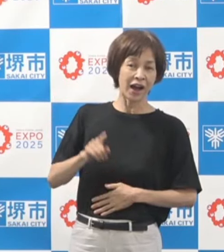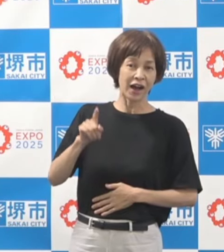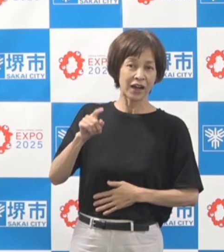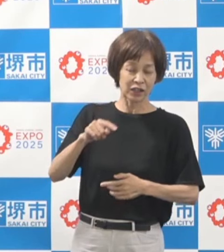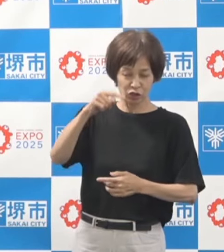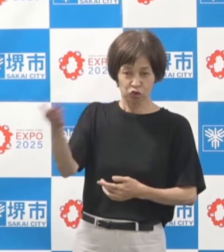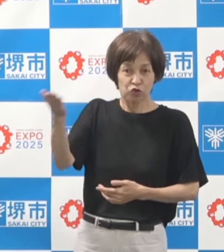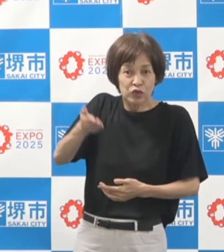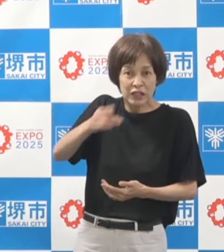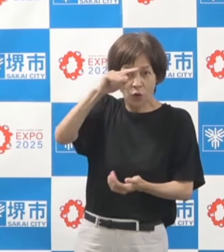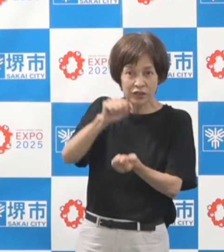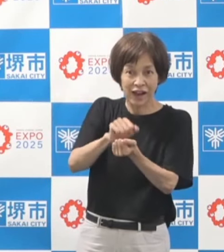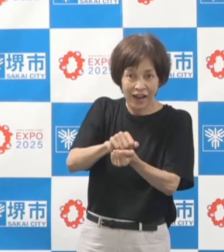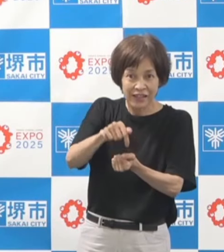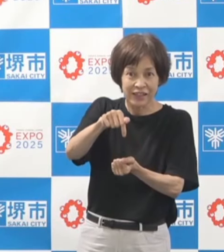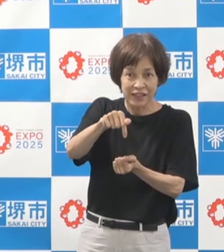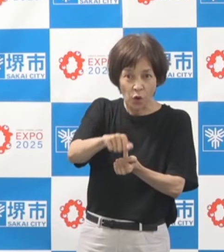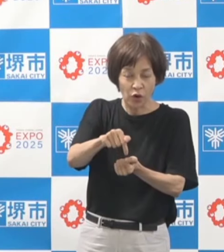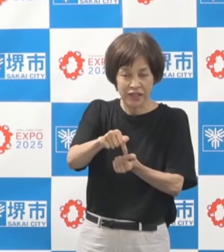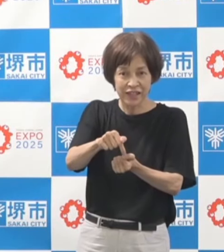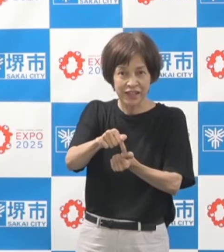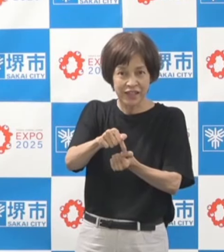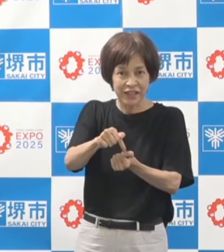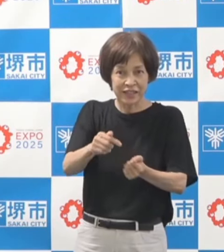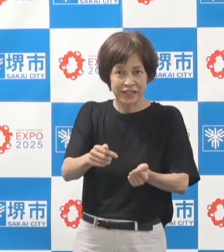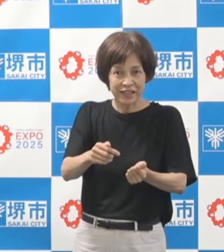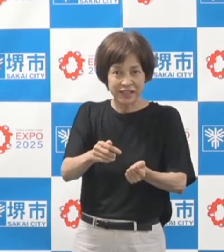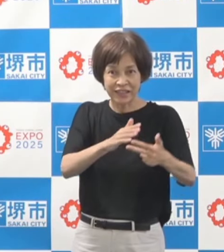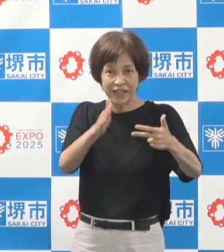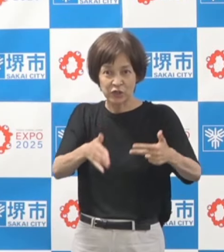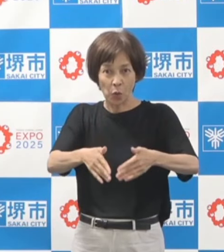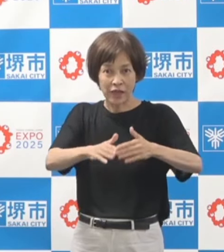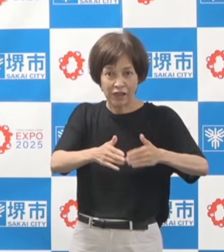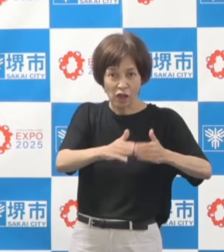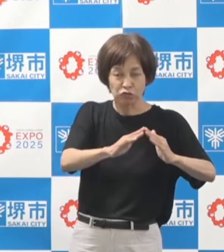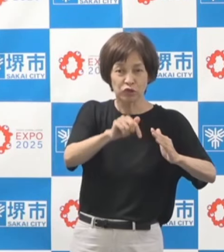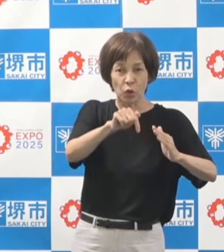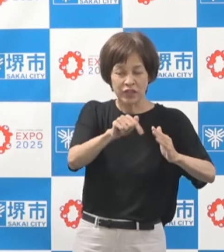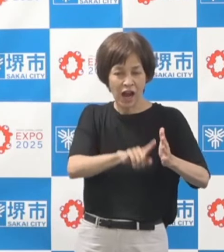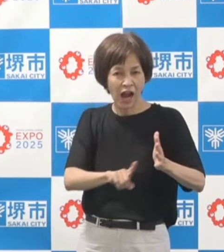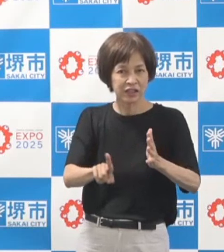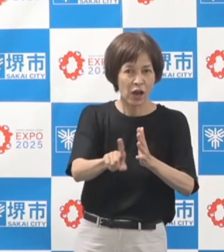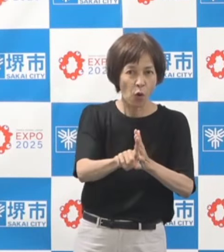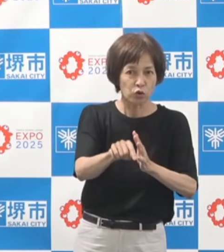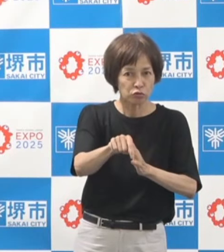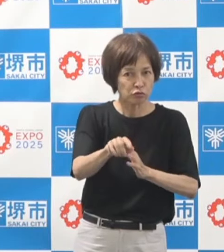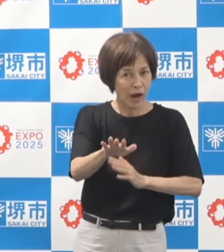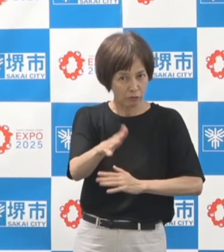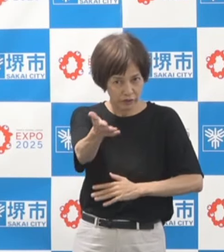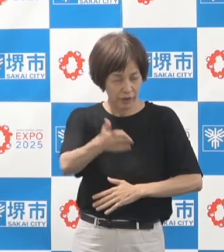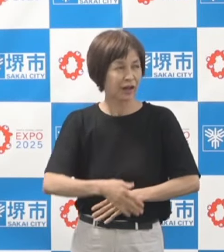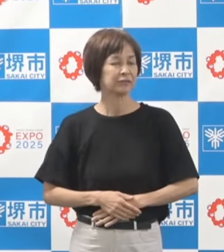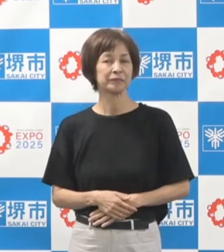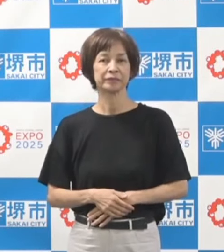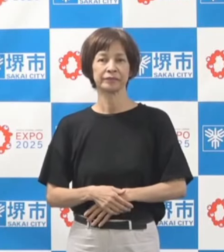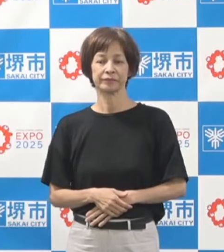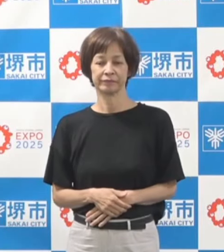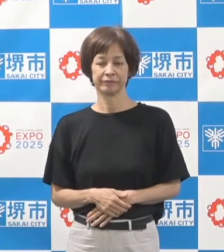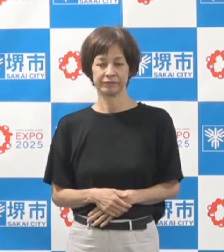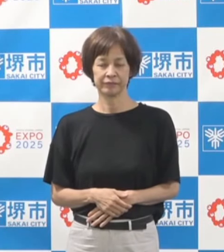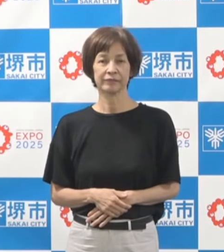に複合施設を引っ張ってくるとかですね、こちらの方が先行するということはあり得るんでしょう